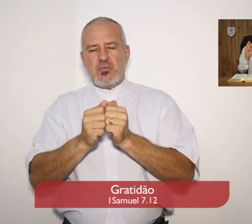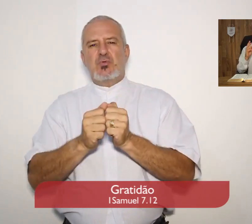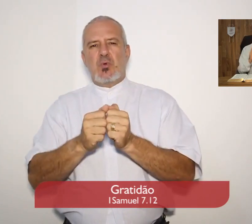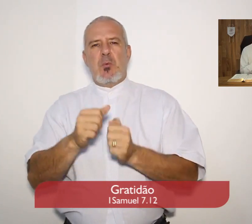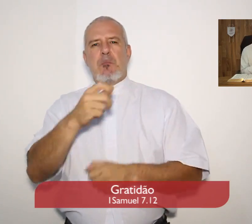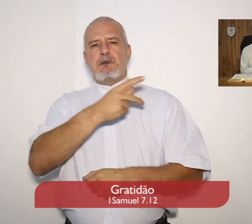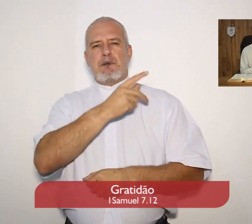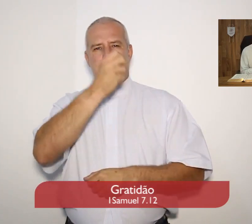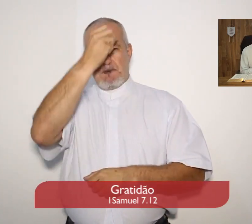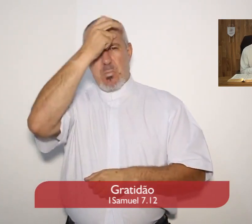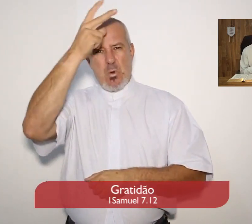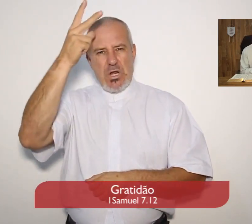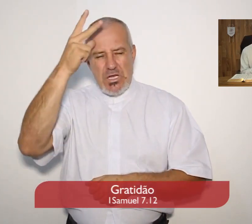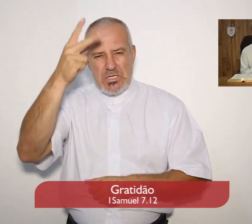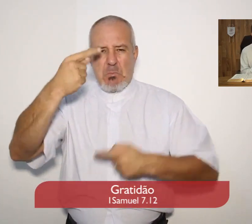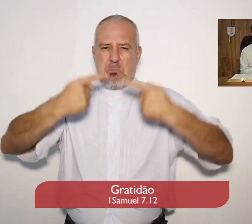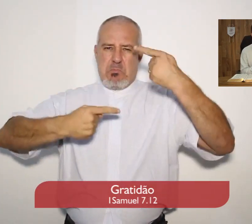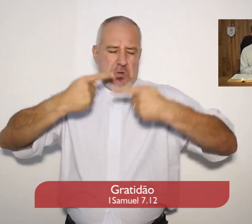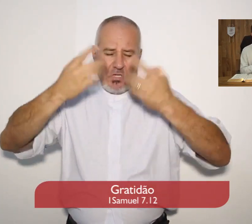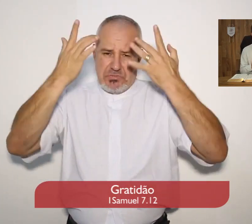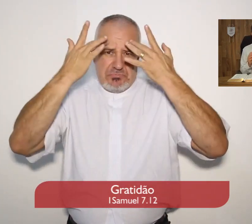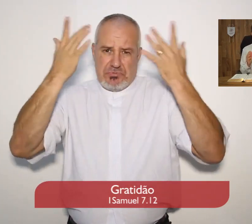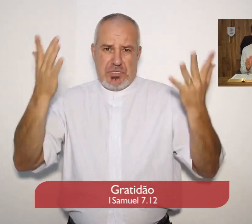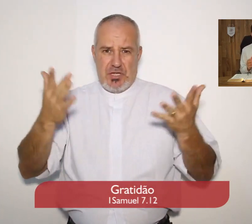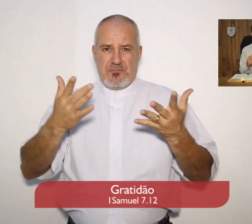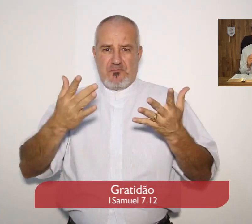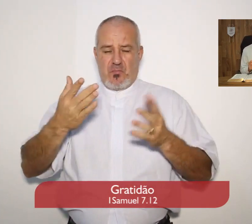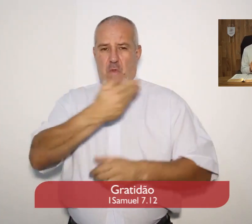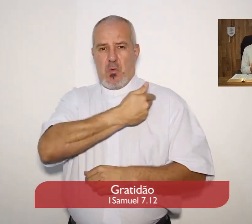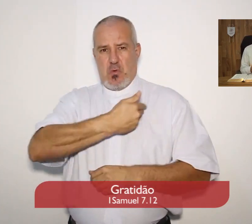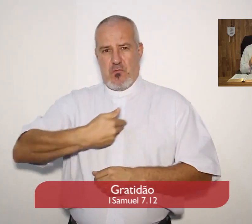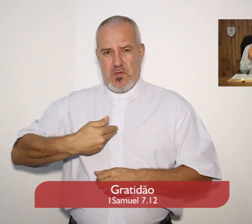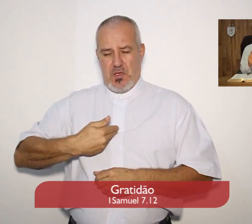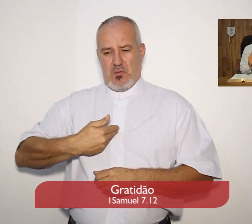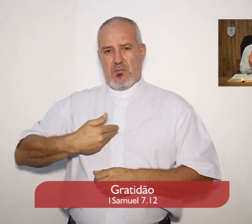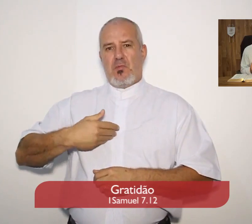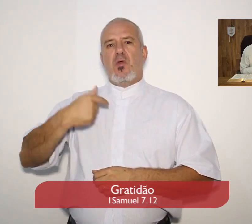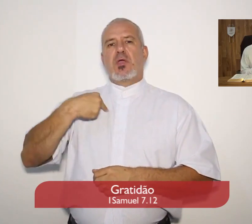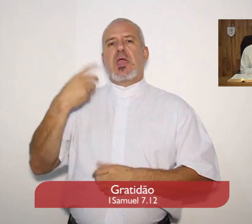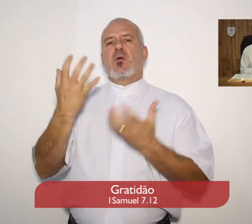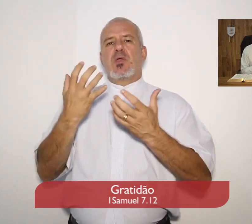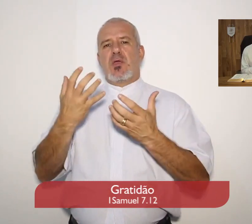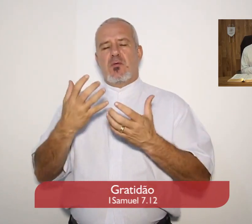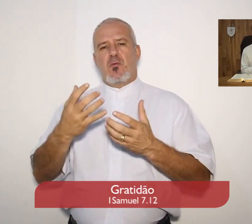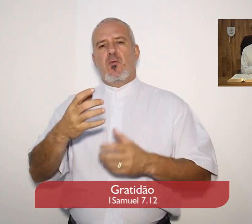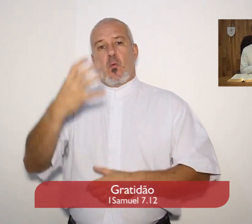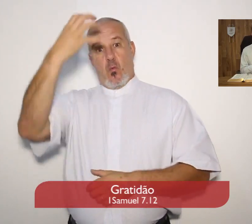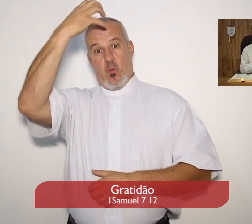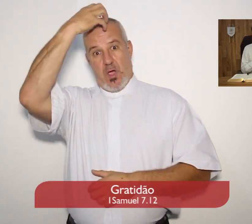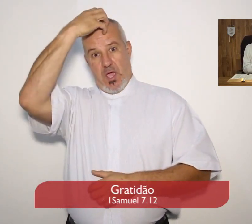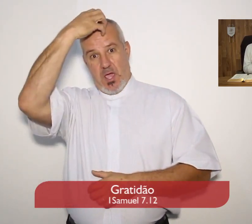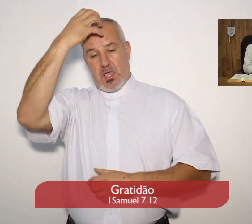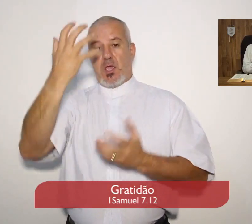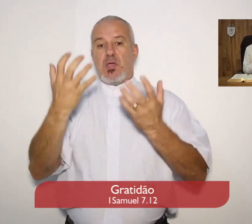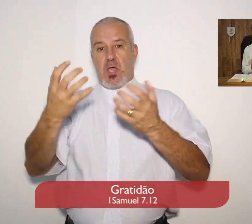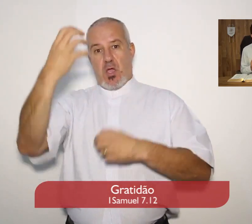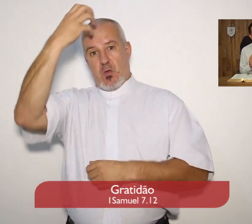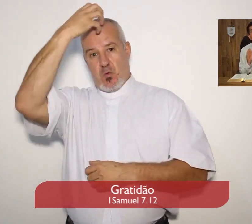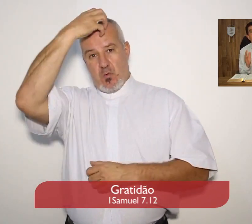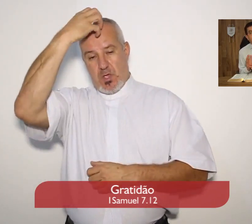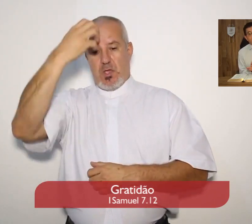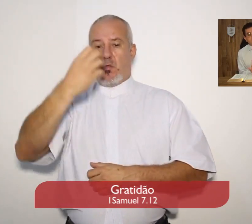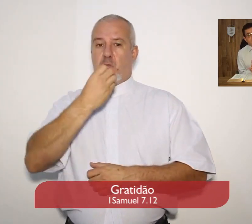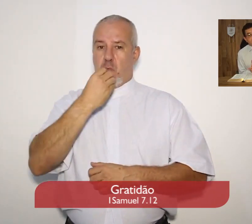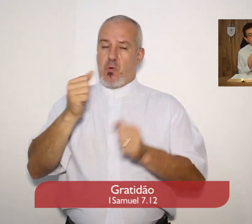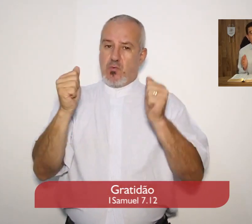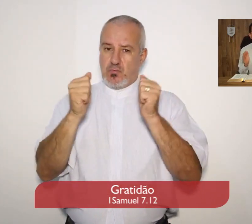um novo sistema de governo. Eles queriam agora monarquia, mesmo sendo algo